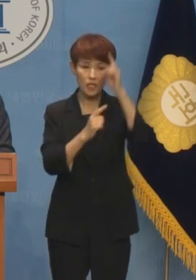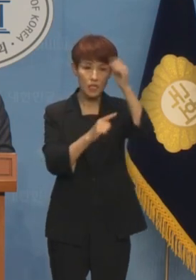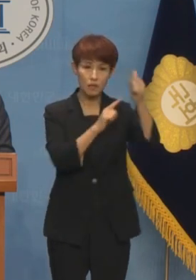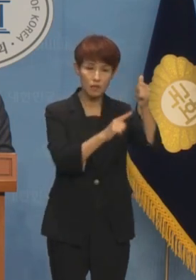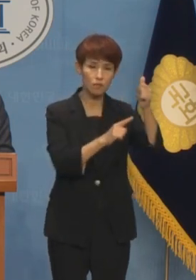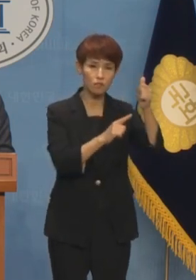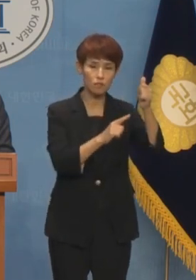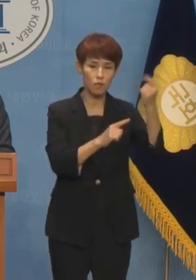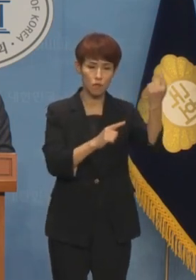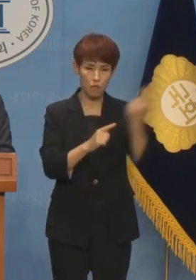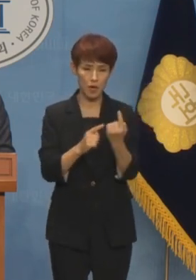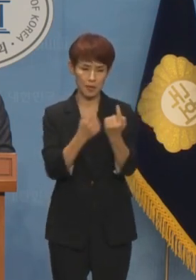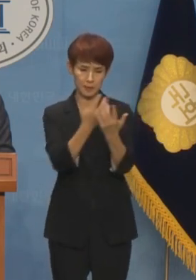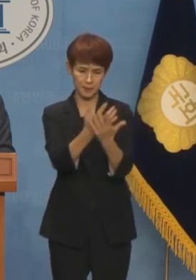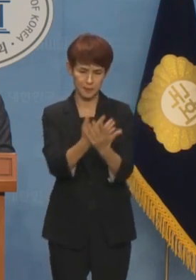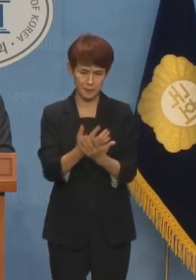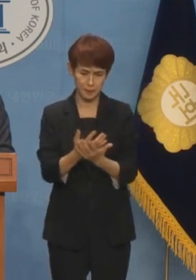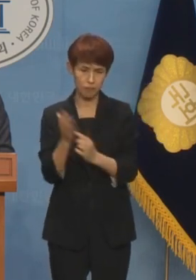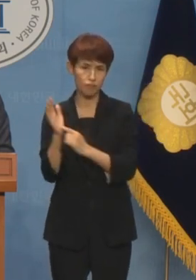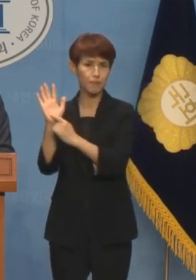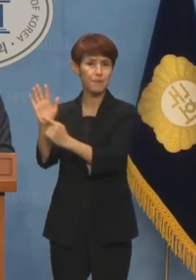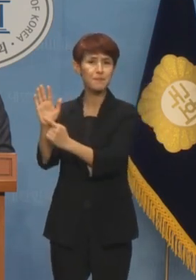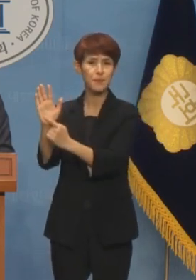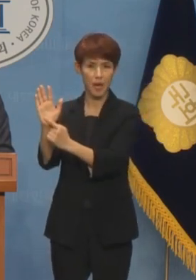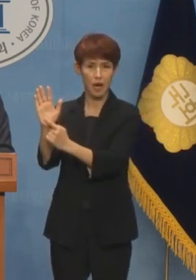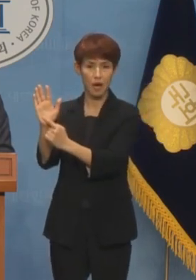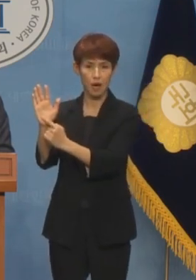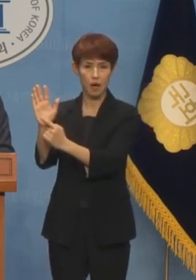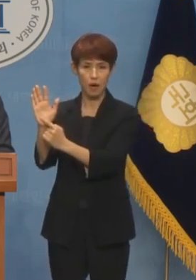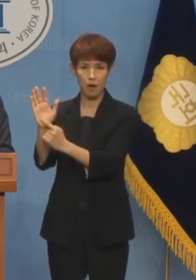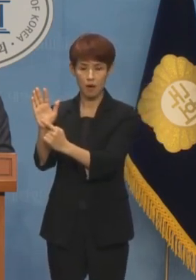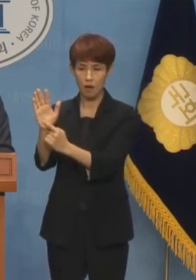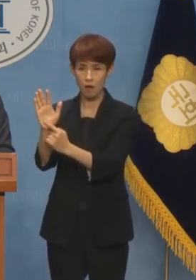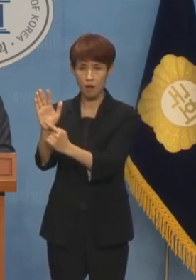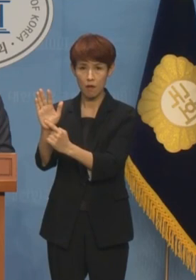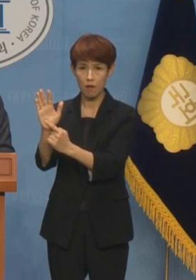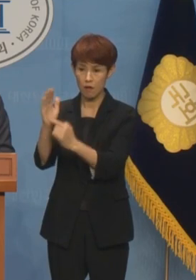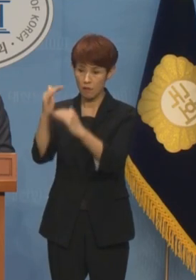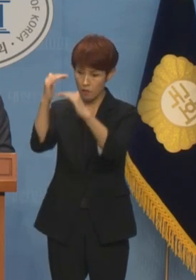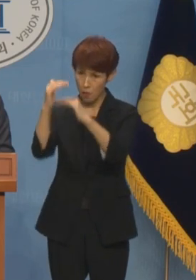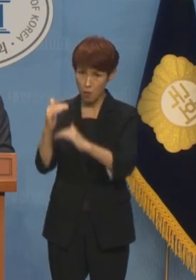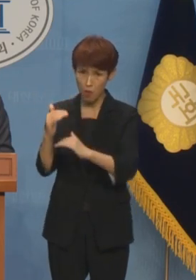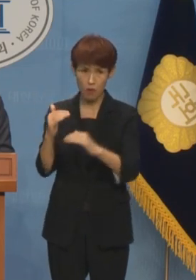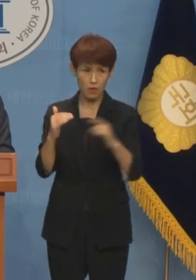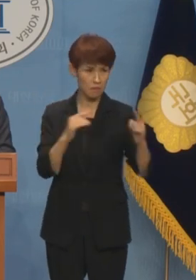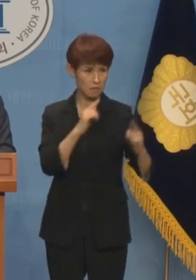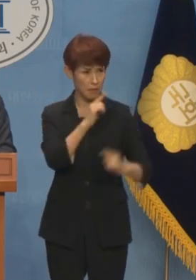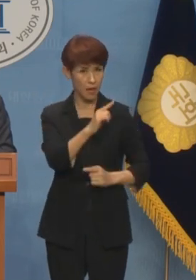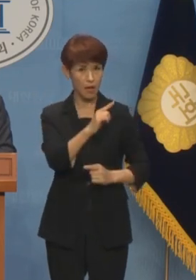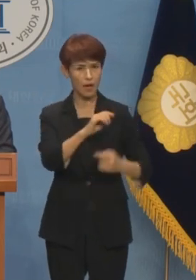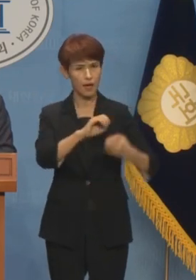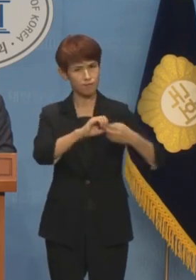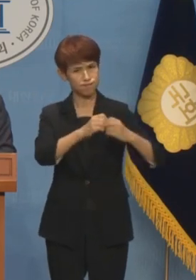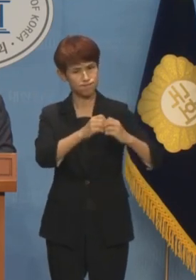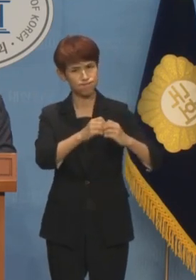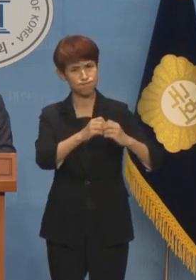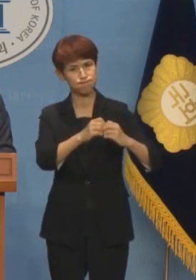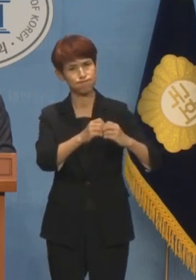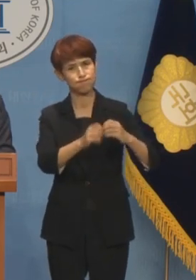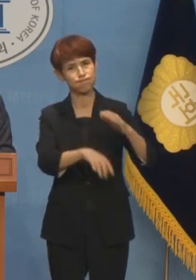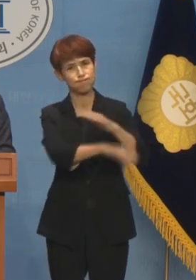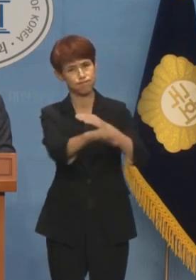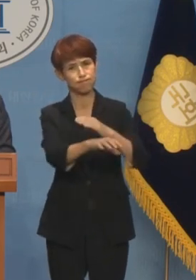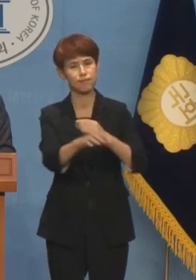부지사의 출정일지 사본까지 공개하며 확인한 자료를 보면 그의 주장이 얼마나 근거 없는